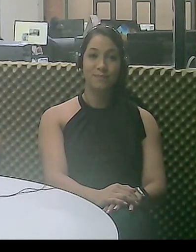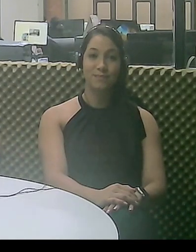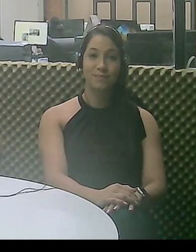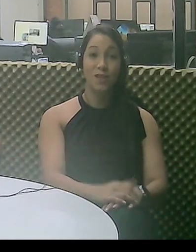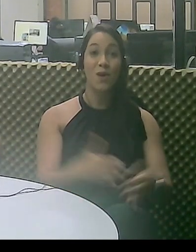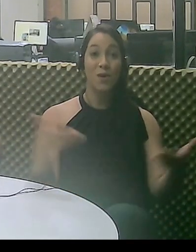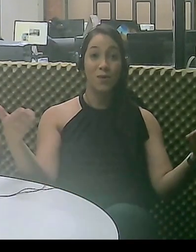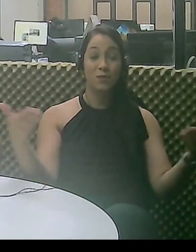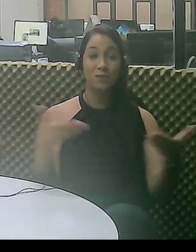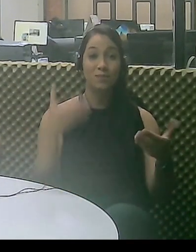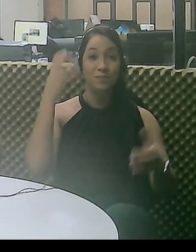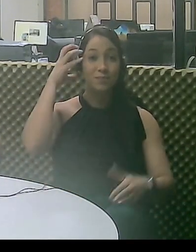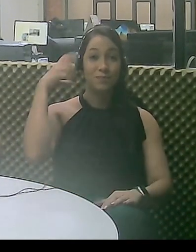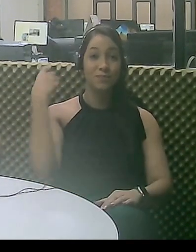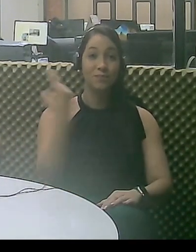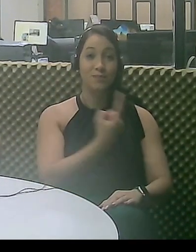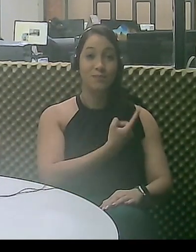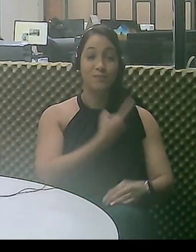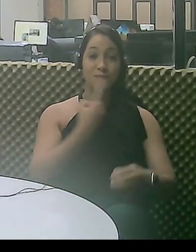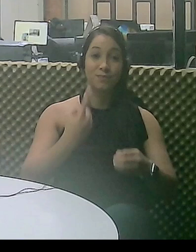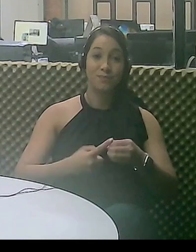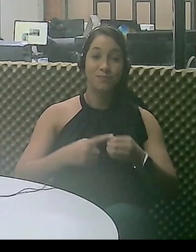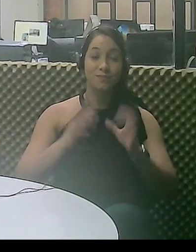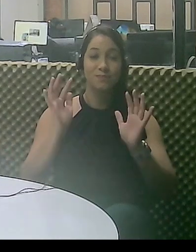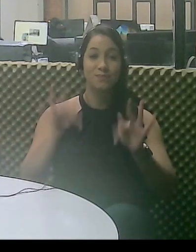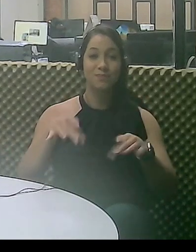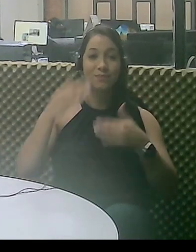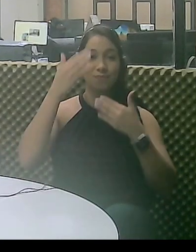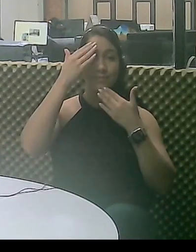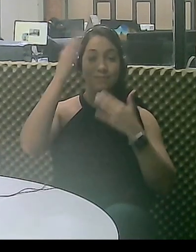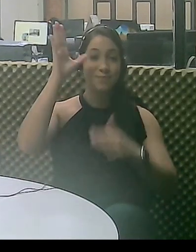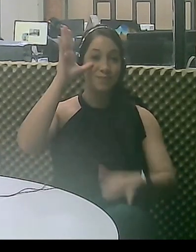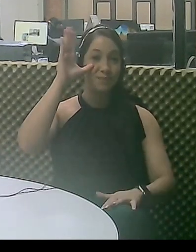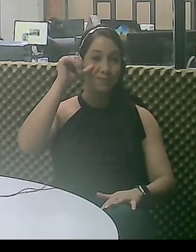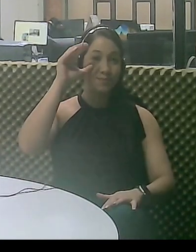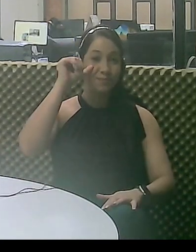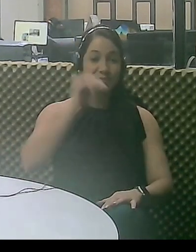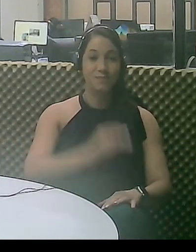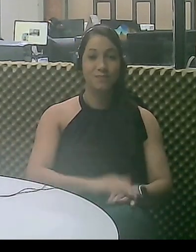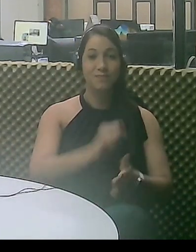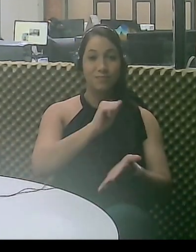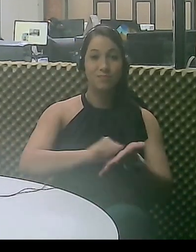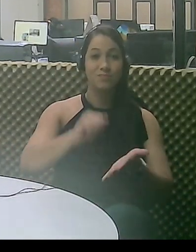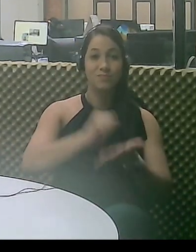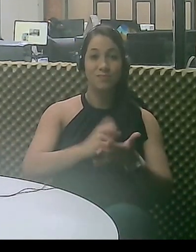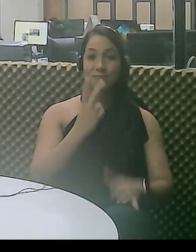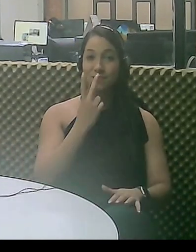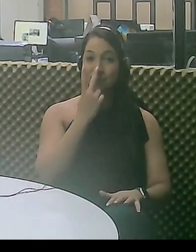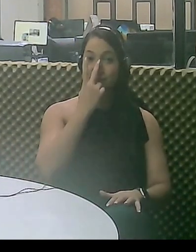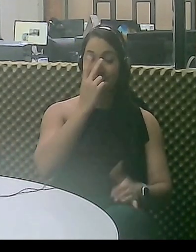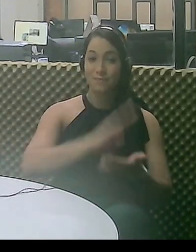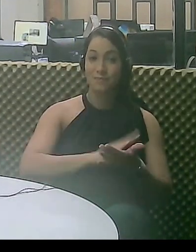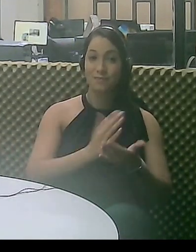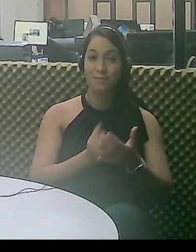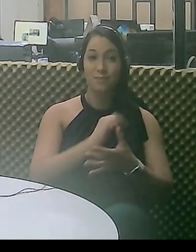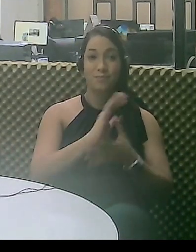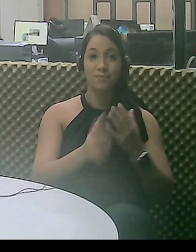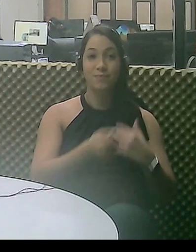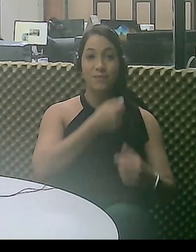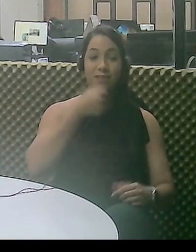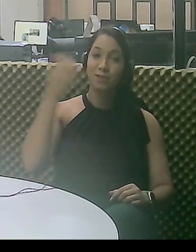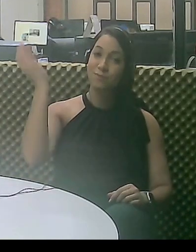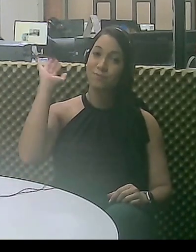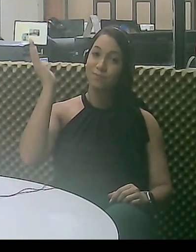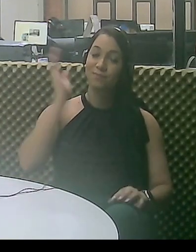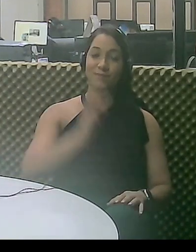A edição de hoje da Rádio Nossa Cidade fica por aqui. Obrigado pela sua audiência. Edição Vanessa Gianotti, tradução em